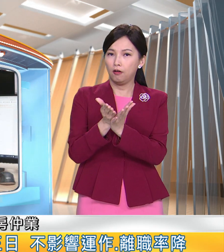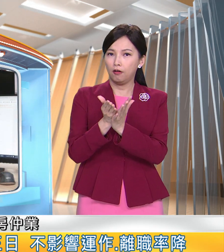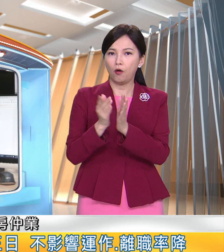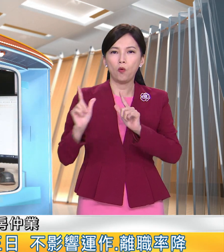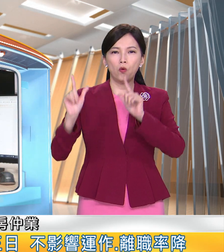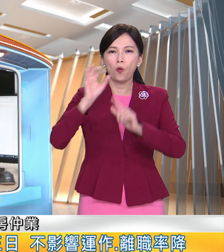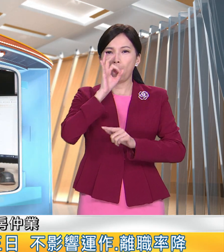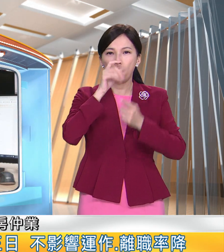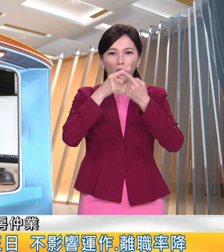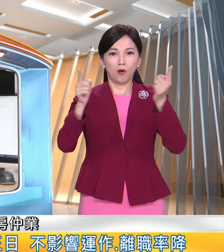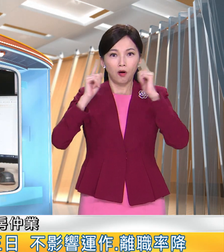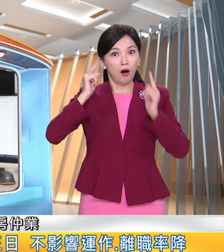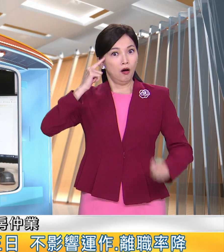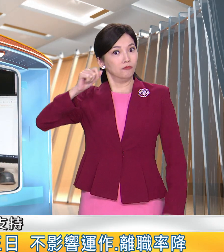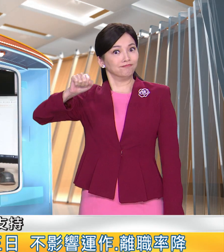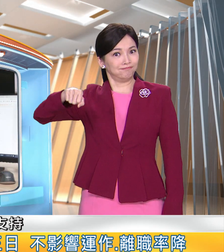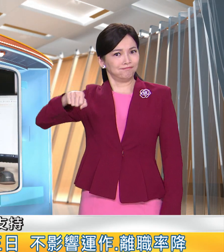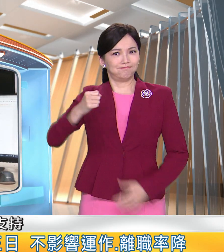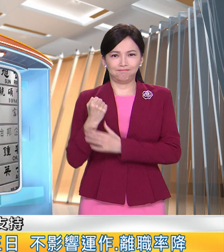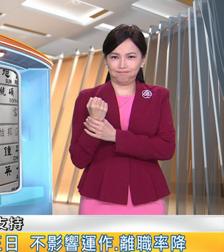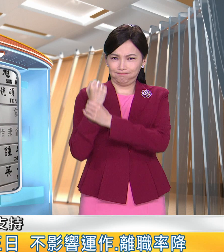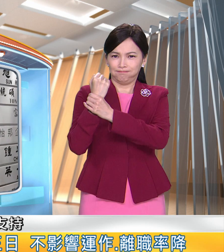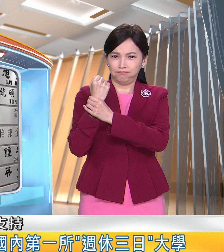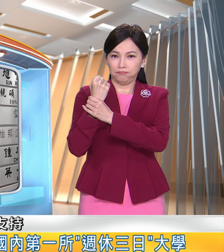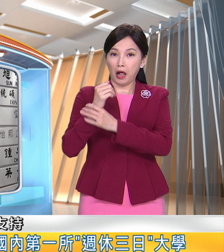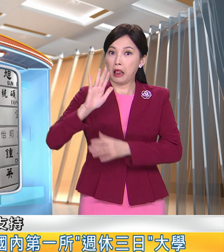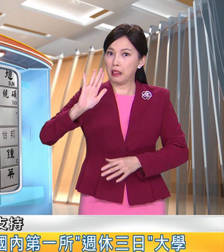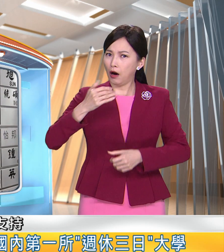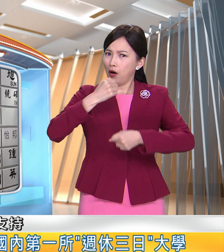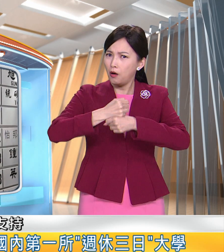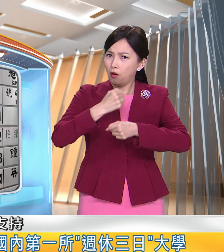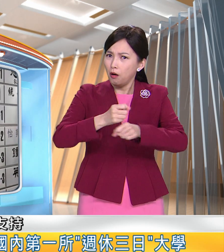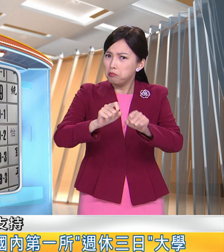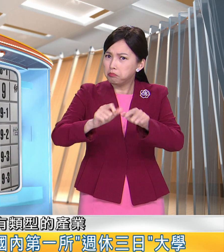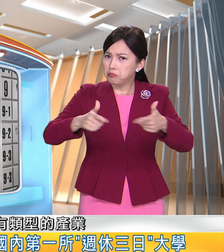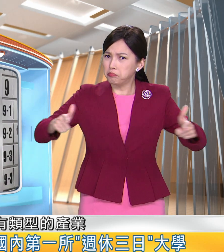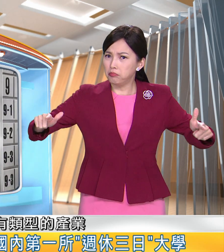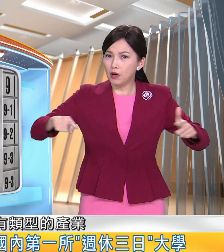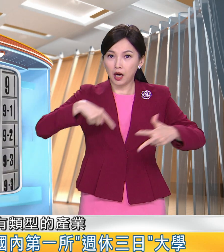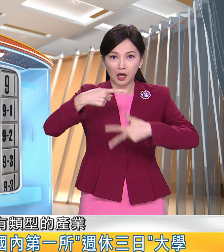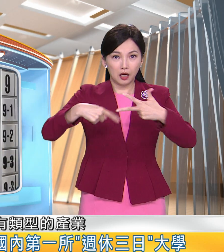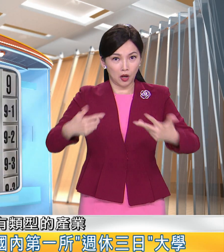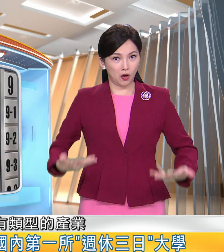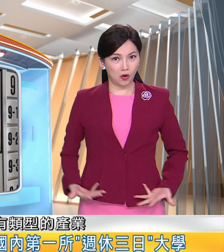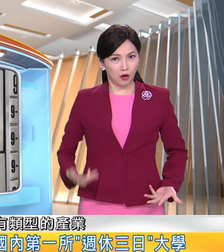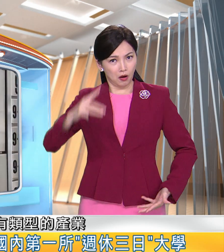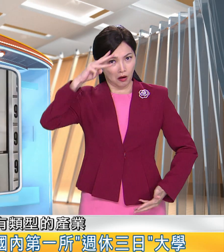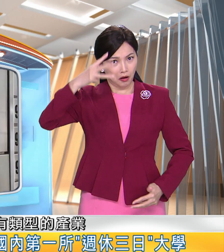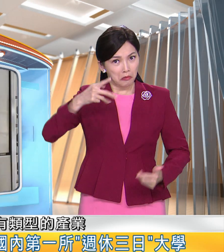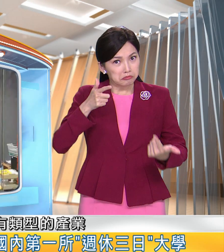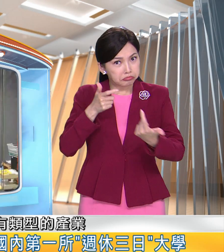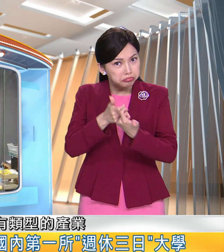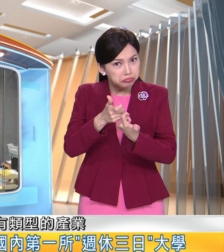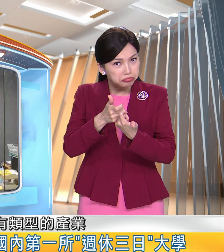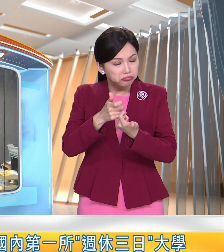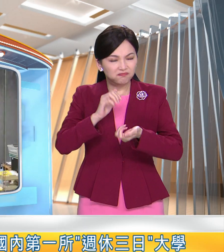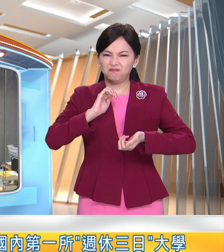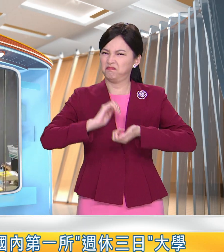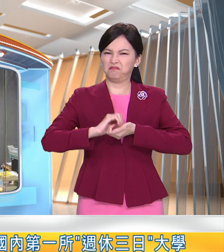业，东吴大学也表态支持，但是这不代表所有类型的产业都适合周休三